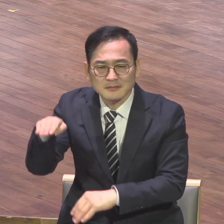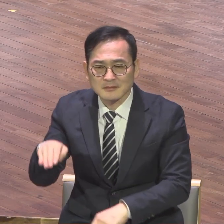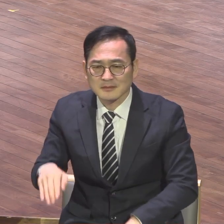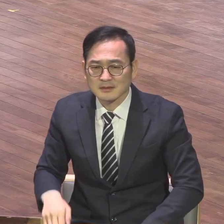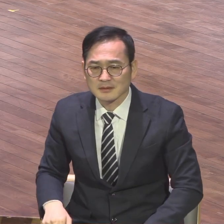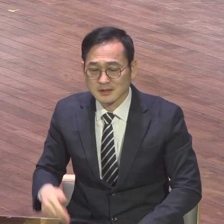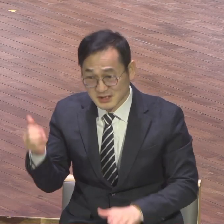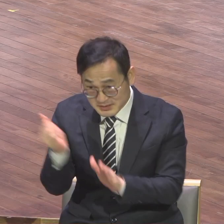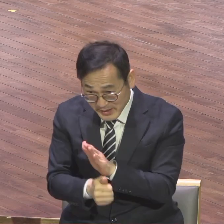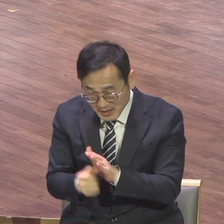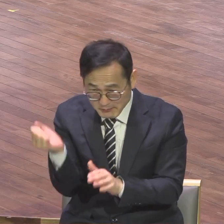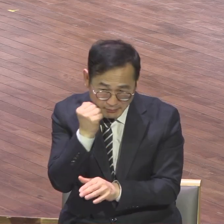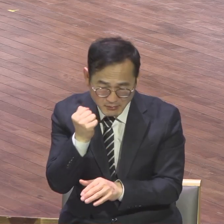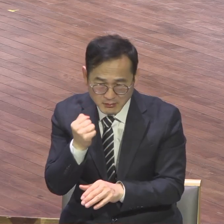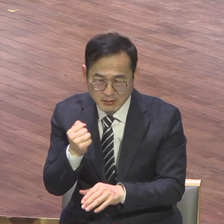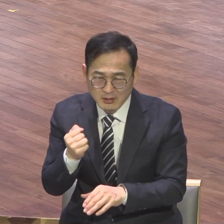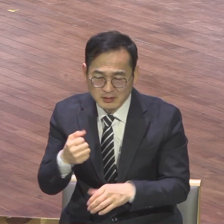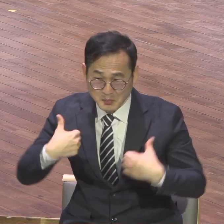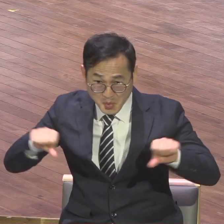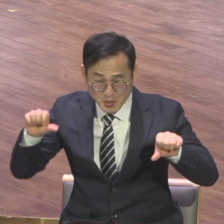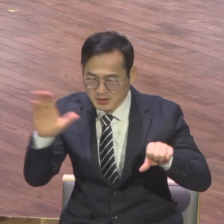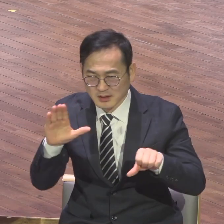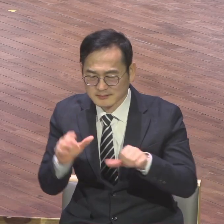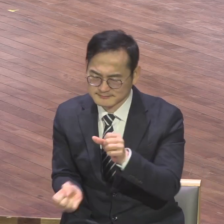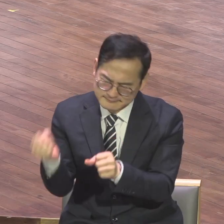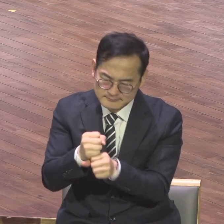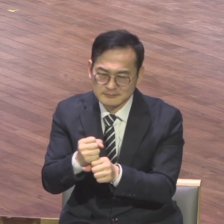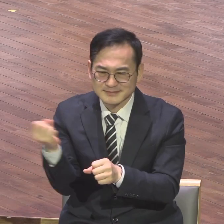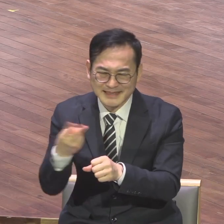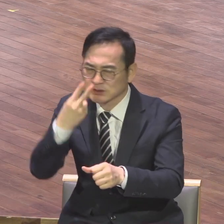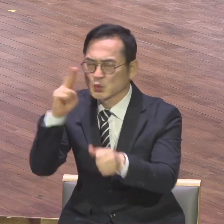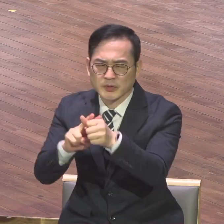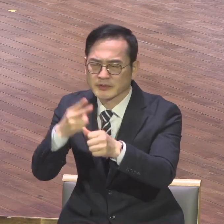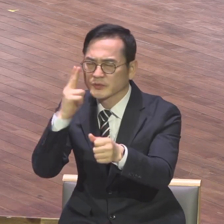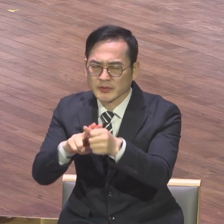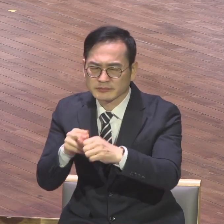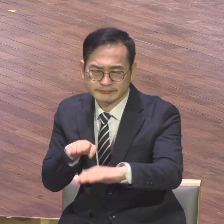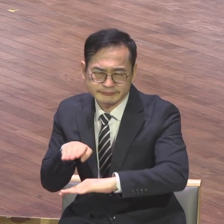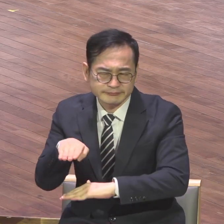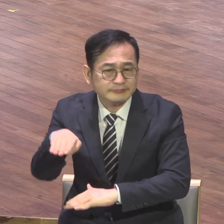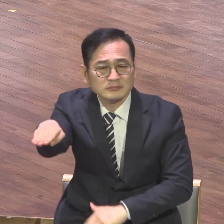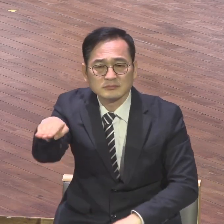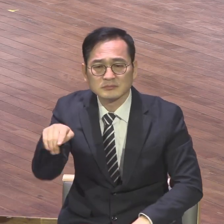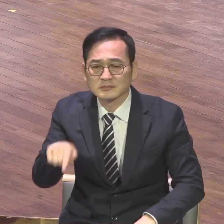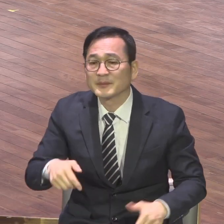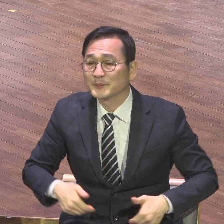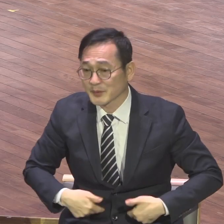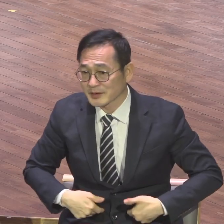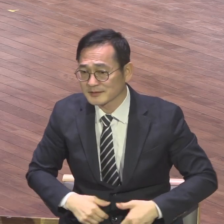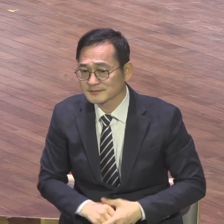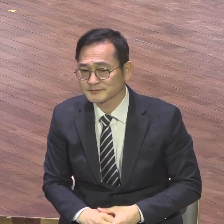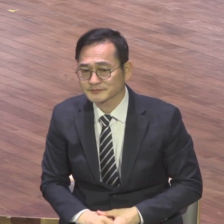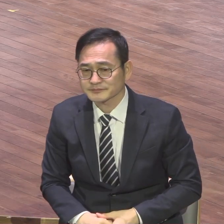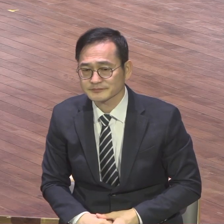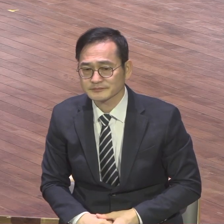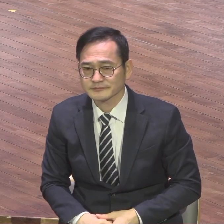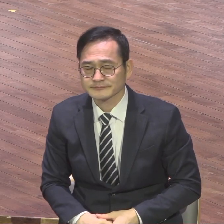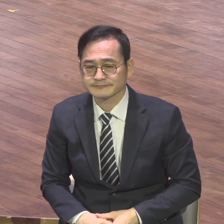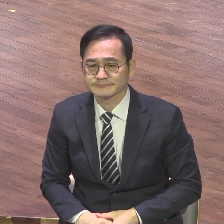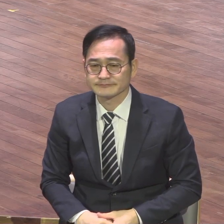복음이에요. 오늘부터 시작되는 마가복음의 말씀을 통해서 영국의 전 성도들은 우리 상황,